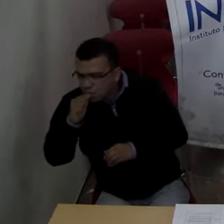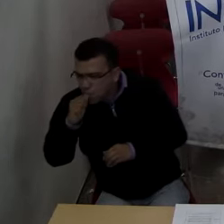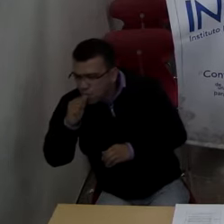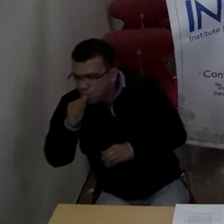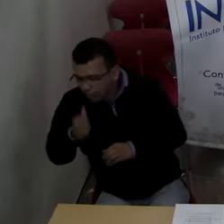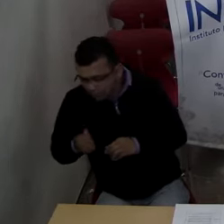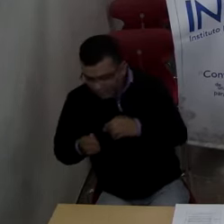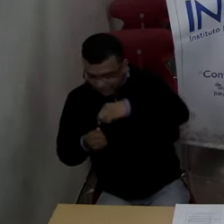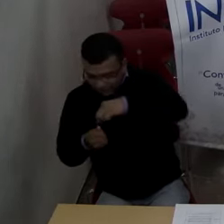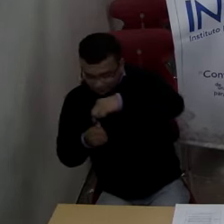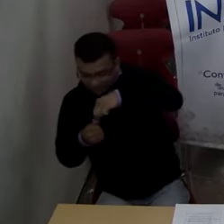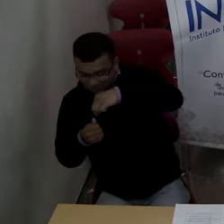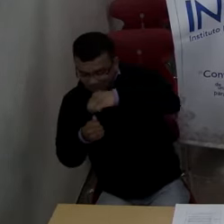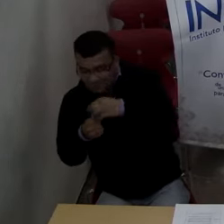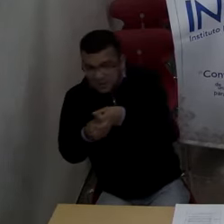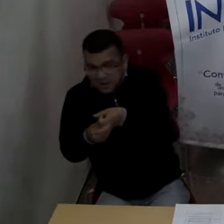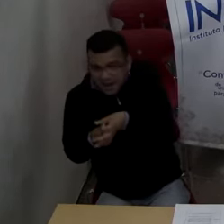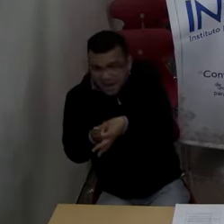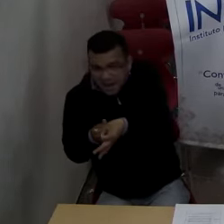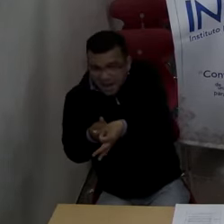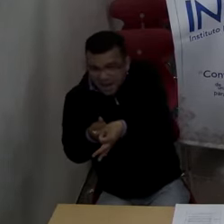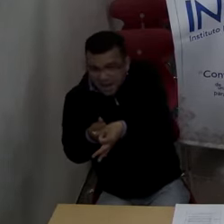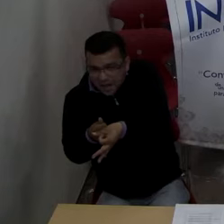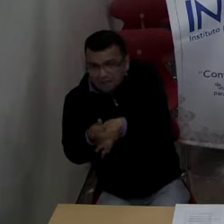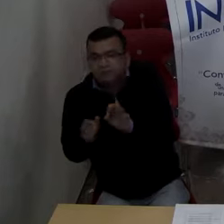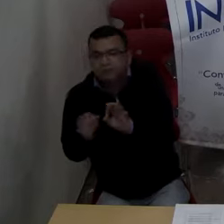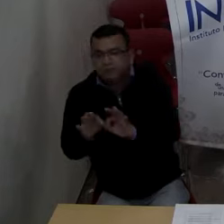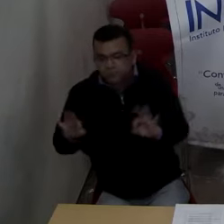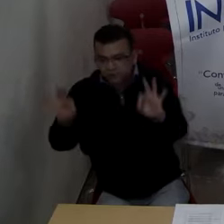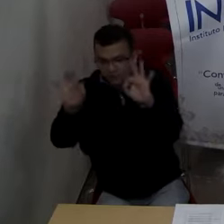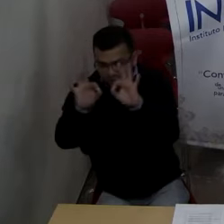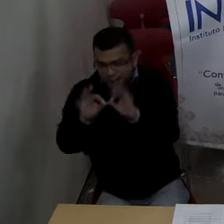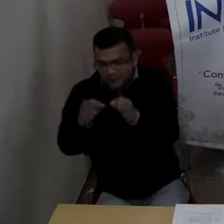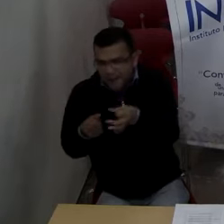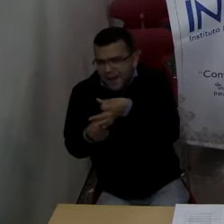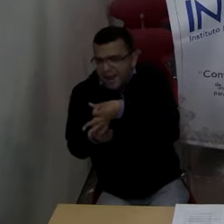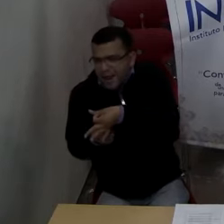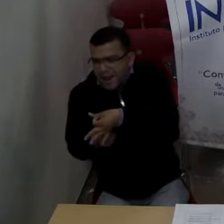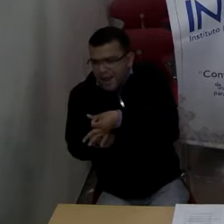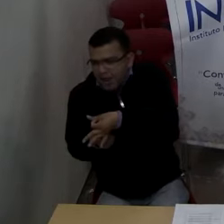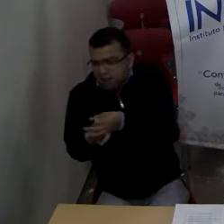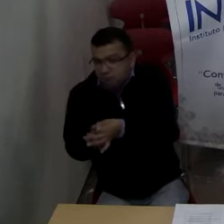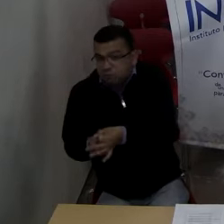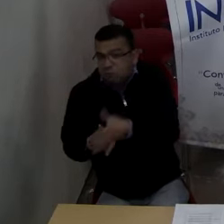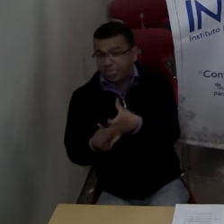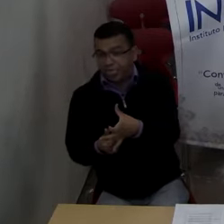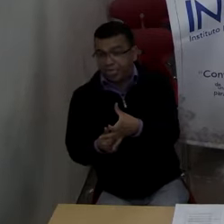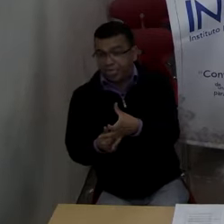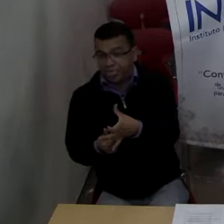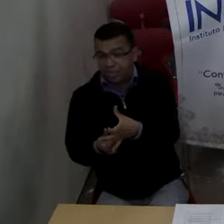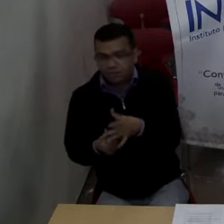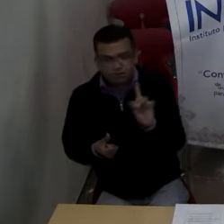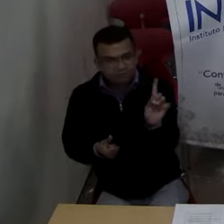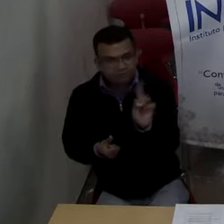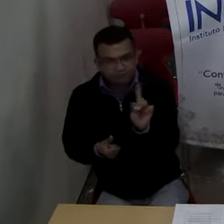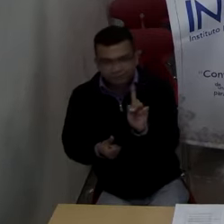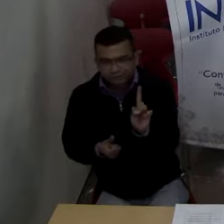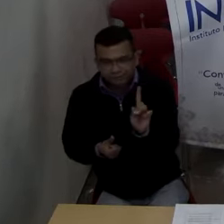comunican, la estructura, perdón, en singular, la trompa de Eustaquio que